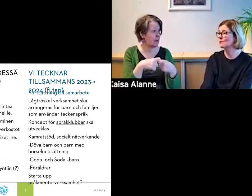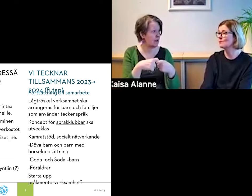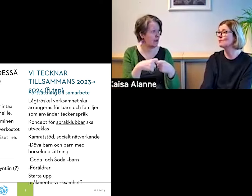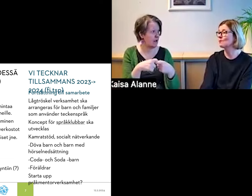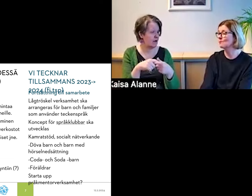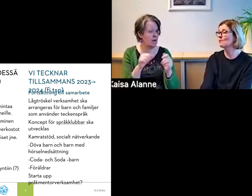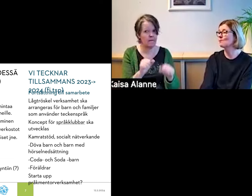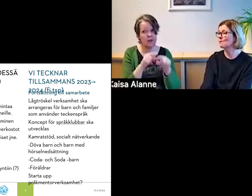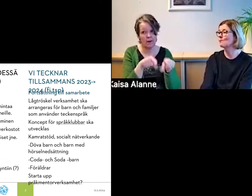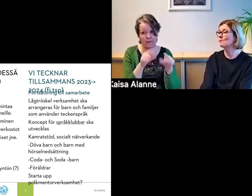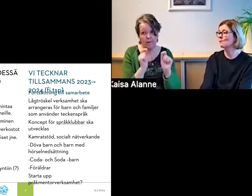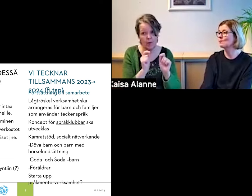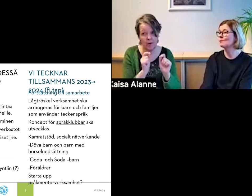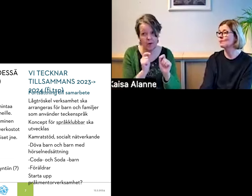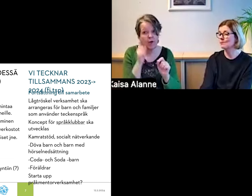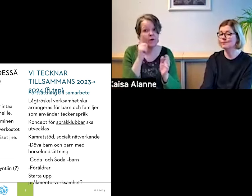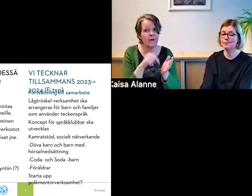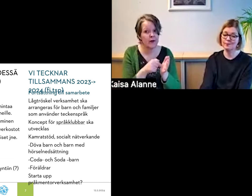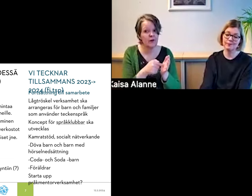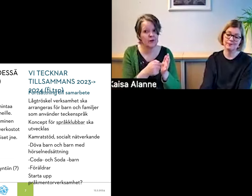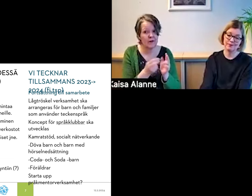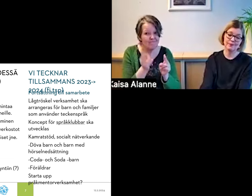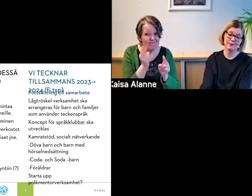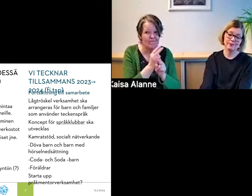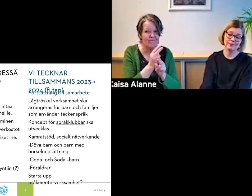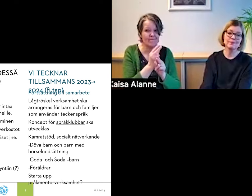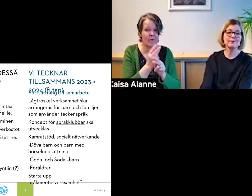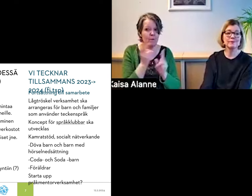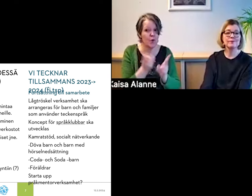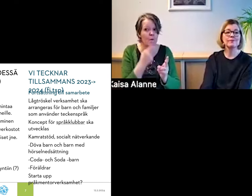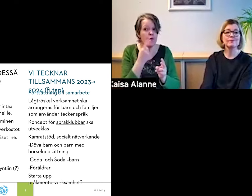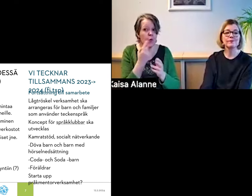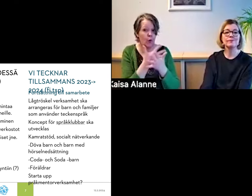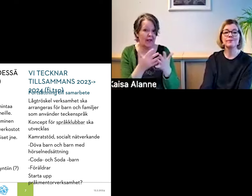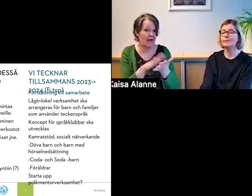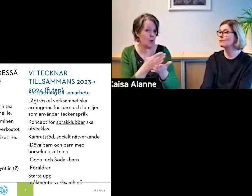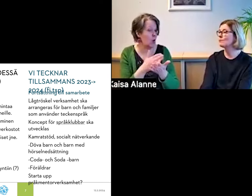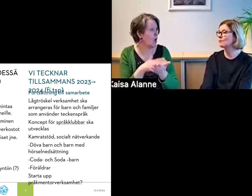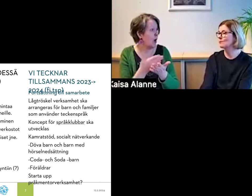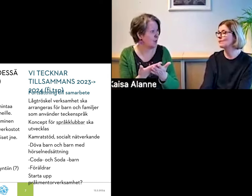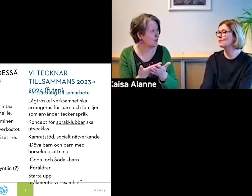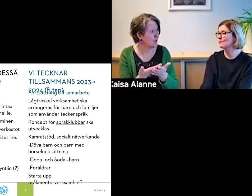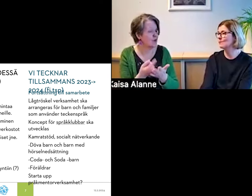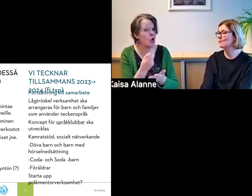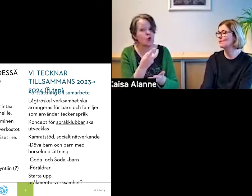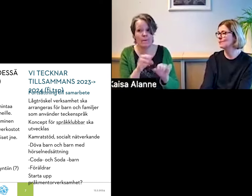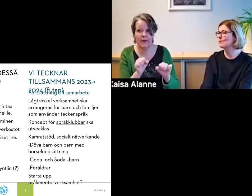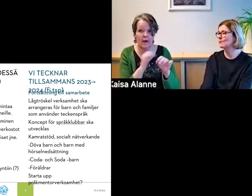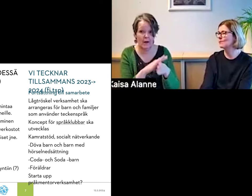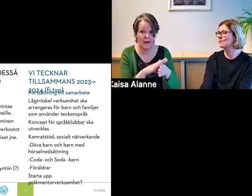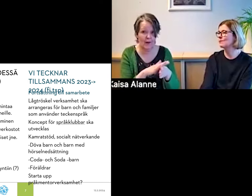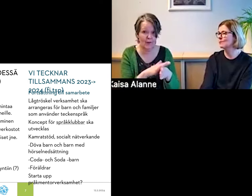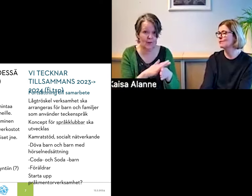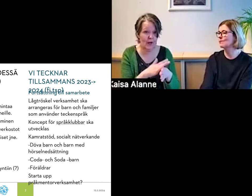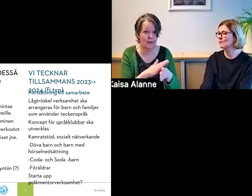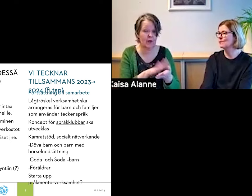hyvin monenlaisia perheitä. Sen lisäksi meillä on maahanmuuttajataustaisia vanhempia ja niin edelleen. Eli myös se puhuttujen